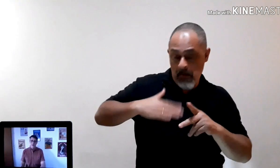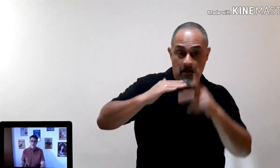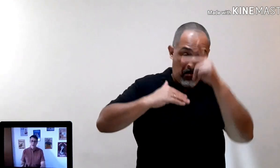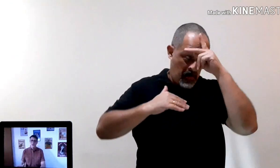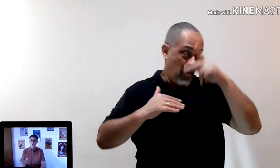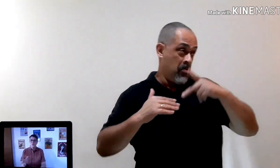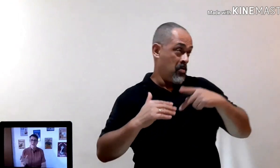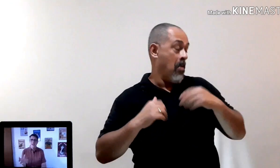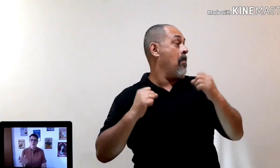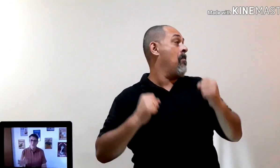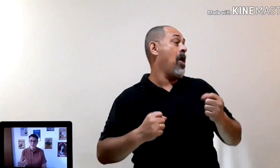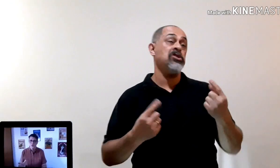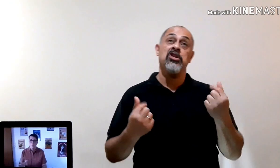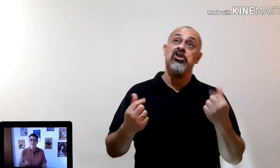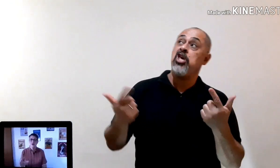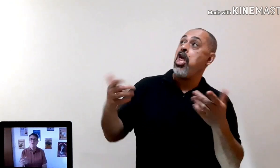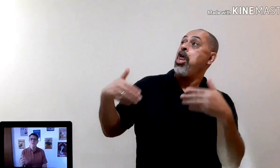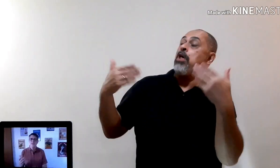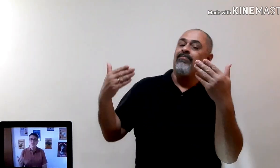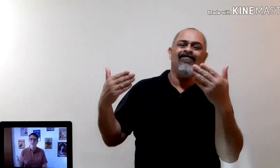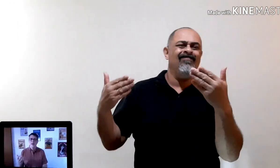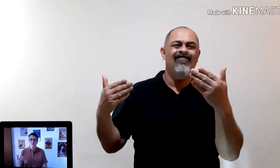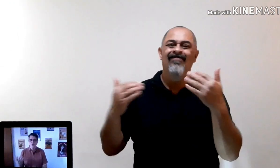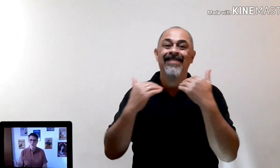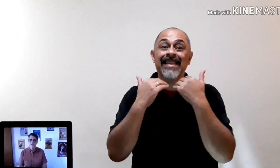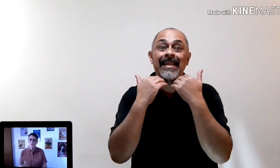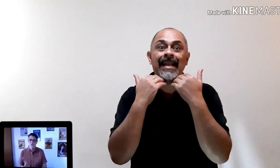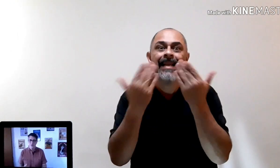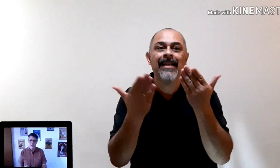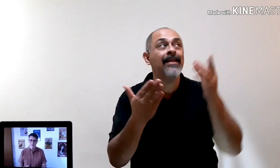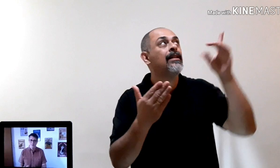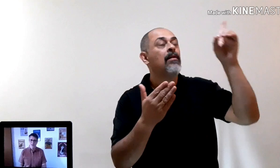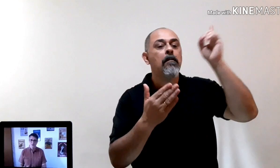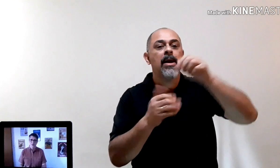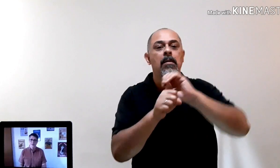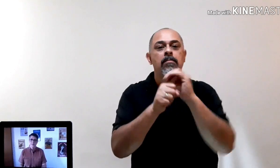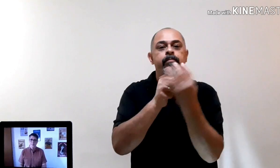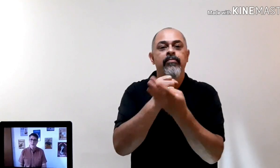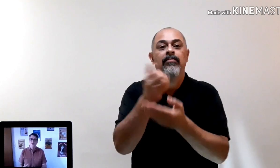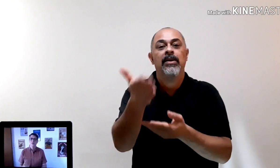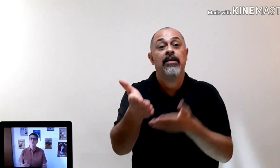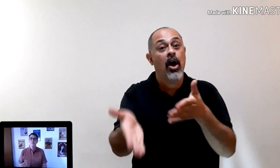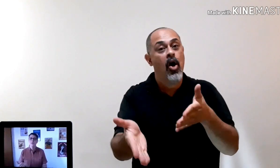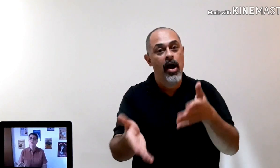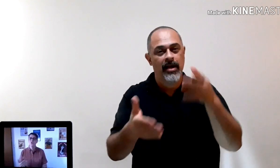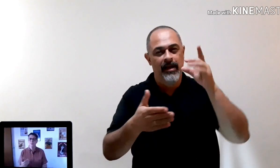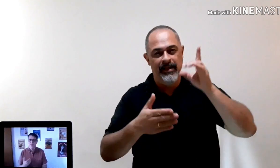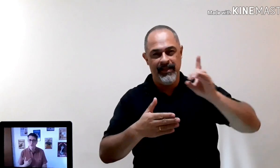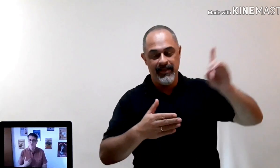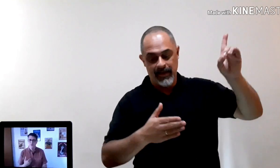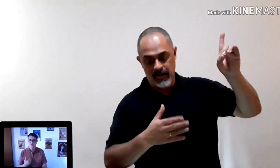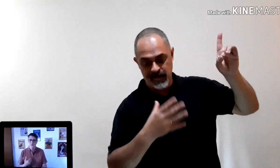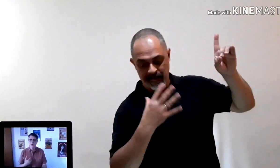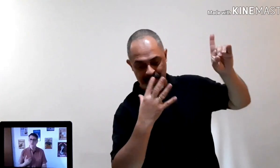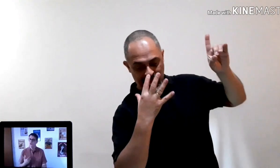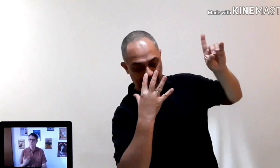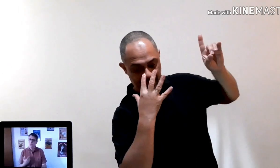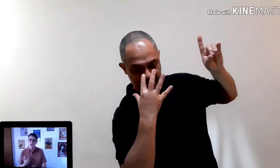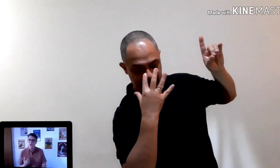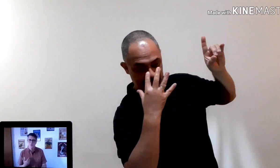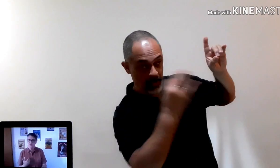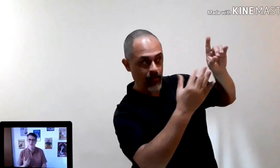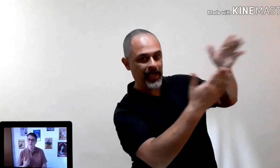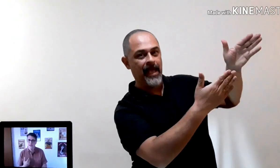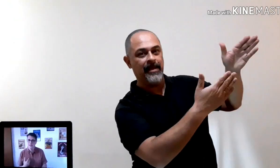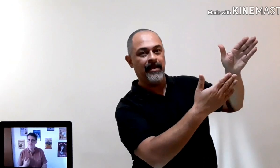Então, a gente consegue com isso passar a ouvir a voz de Deus com clareza maior. Então, eu não dependo de mim, dos meus esforços